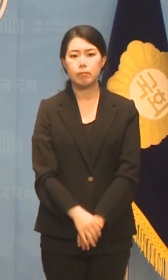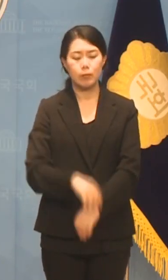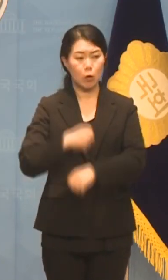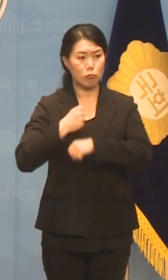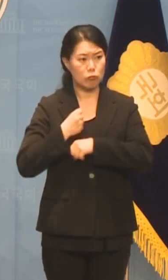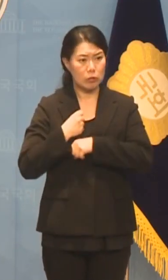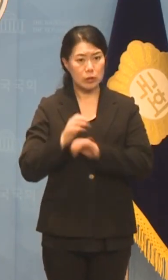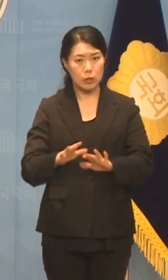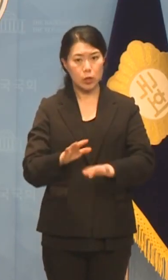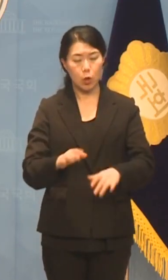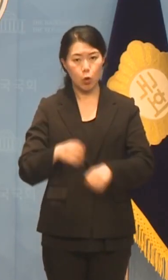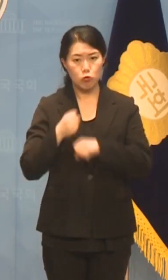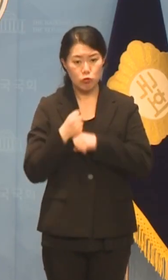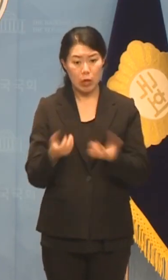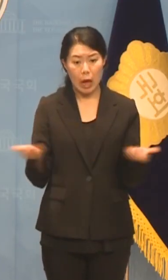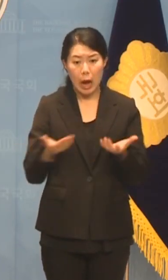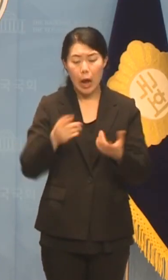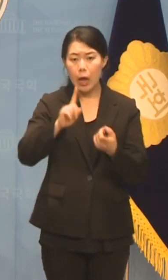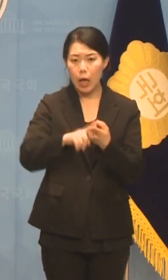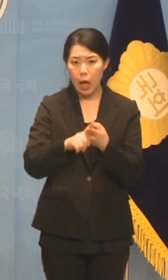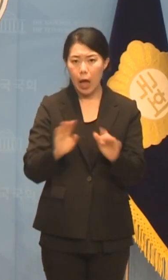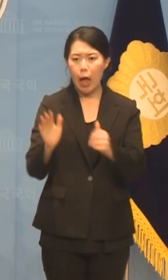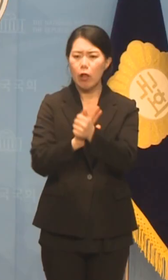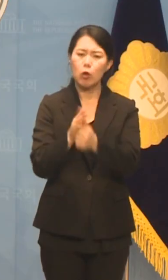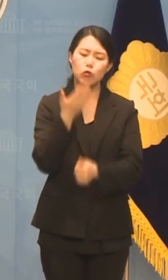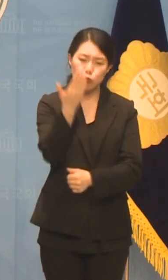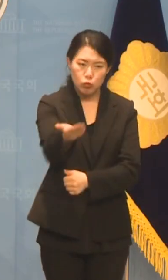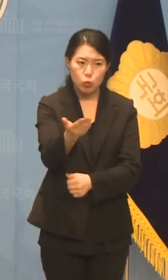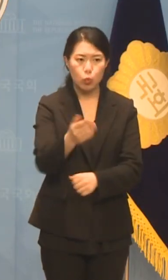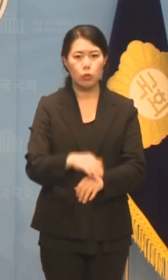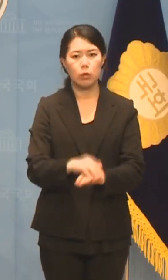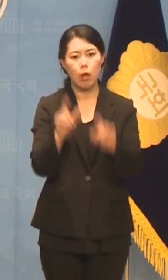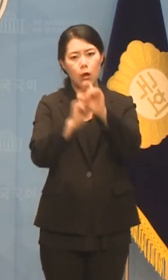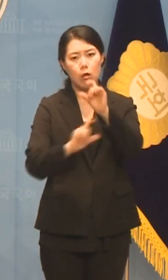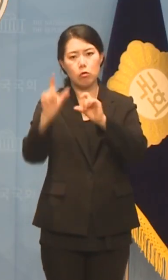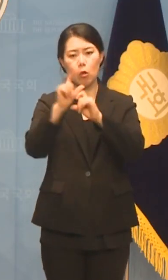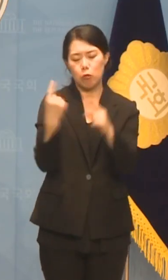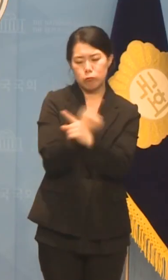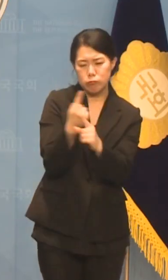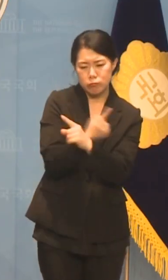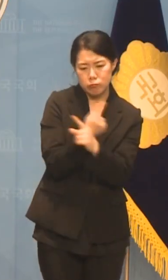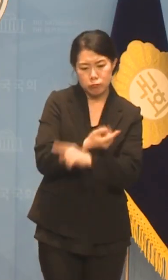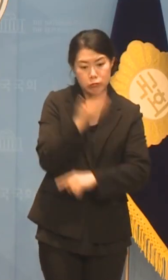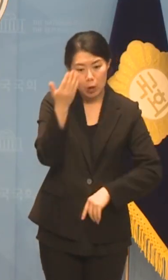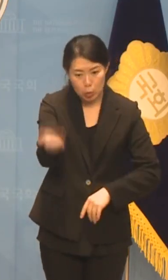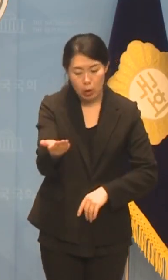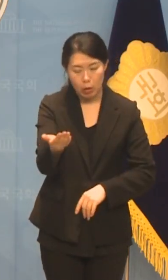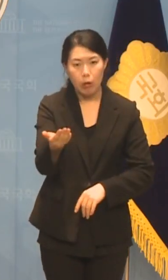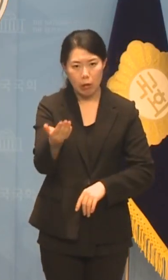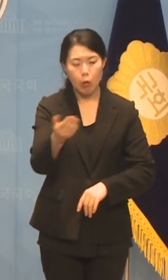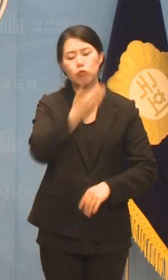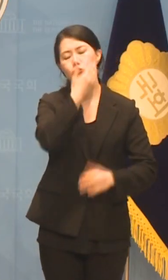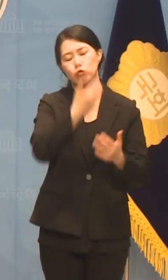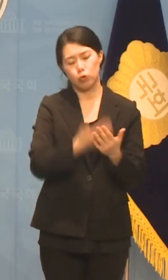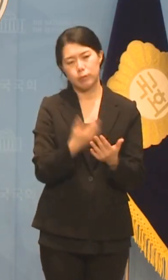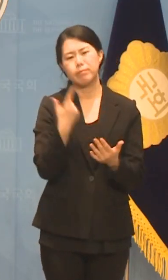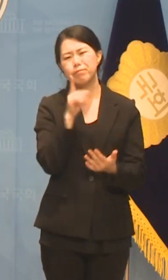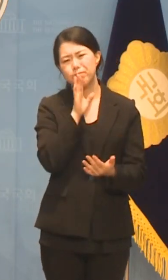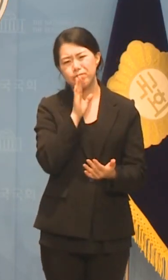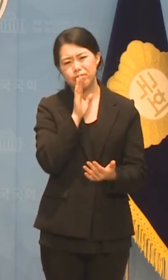병사들이 군 복무에 대한 혜택을 늘려나가고 처우를 더 개선하는 것도 분명 중요한